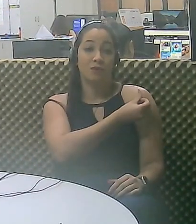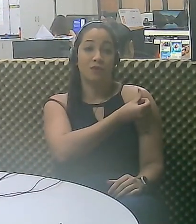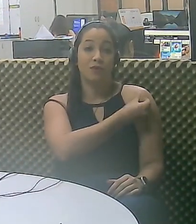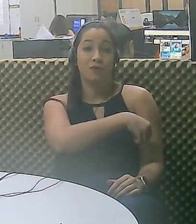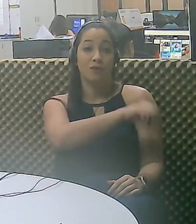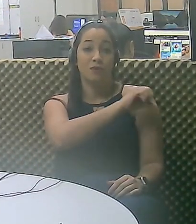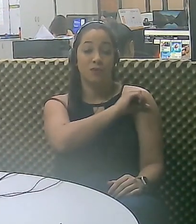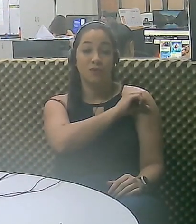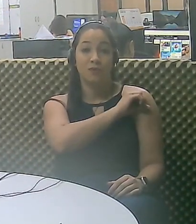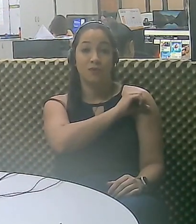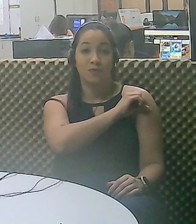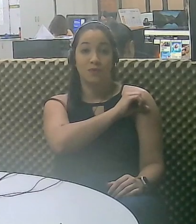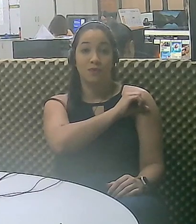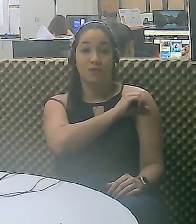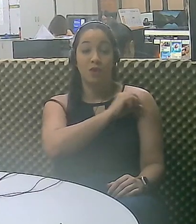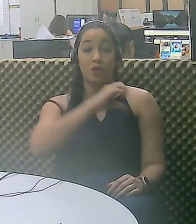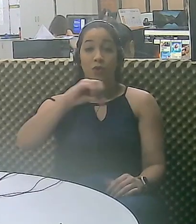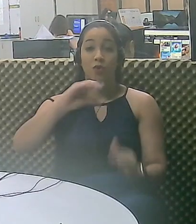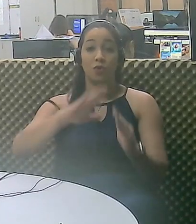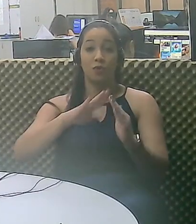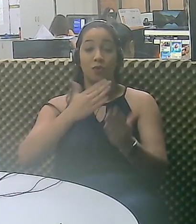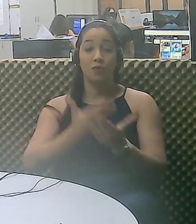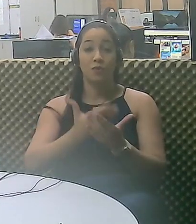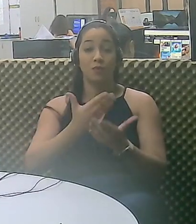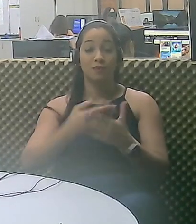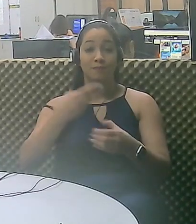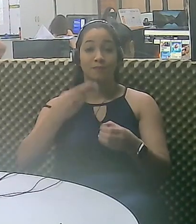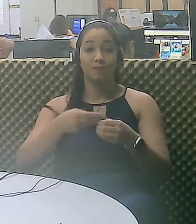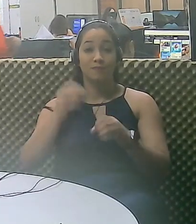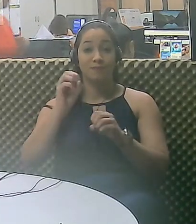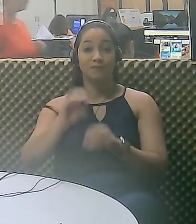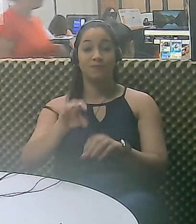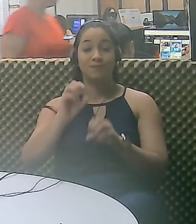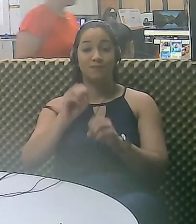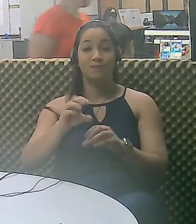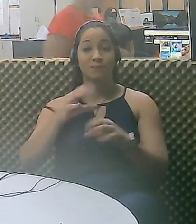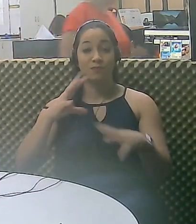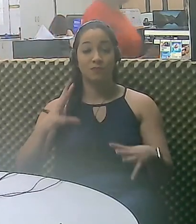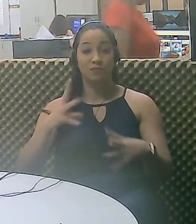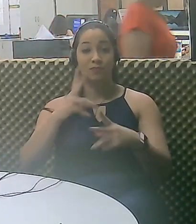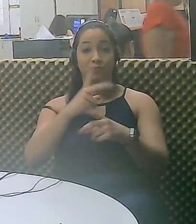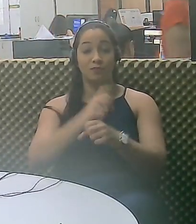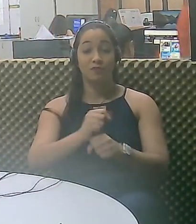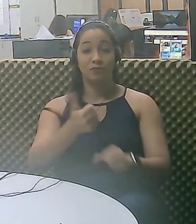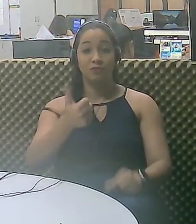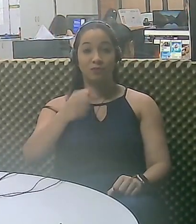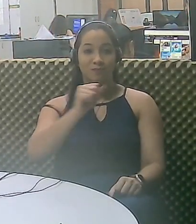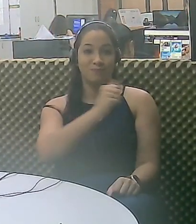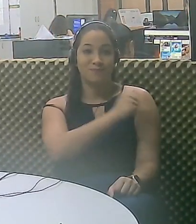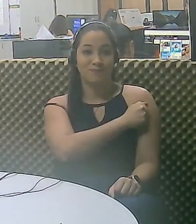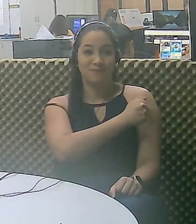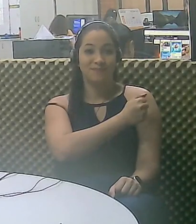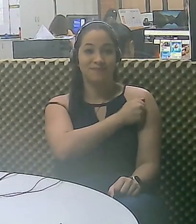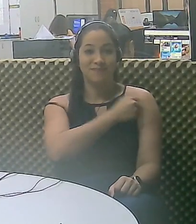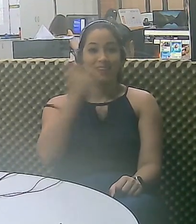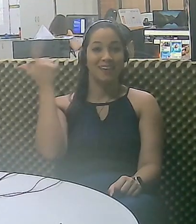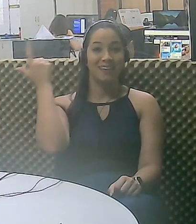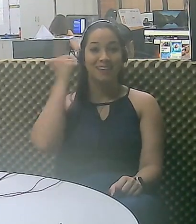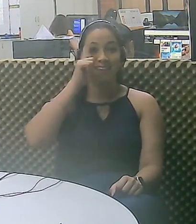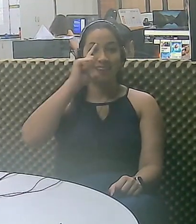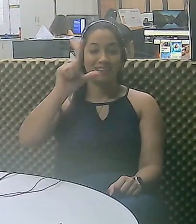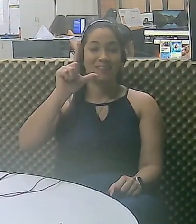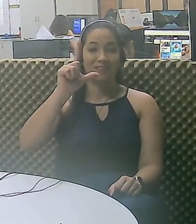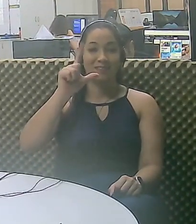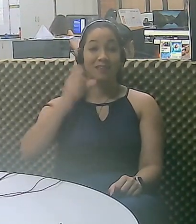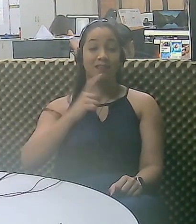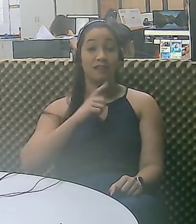ao 9º ano de 9 escolas da rede municipal de ensino. No total, 18 estudantes saíram vitoriosos,